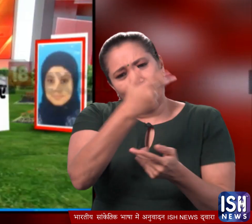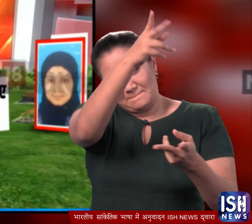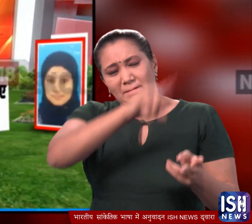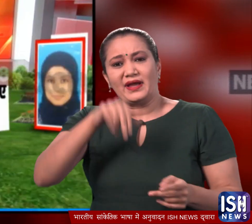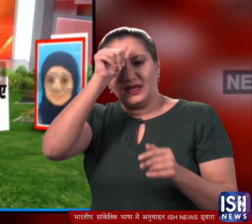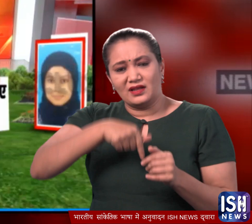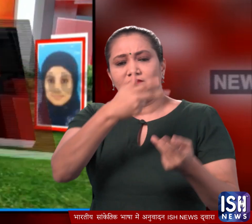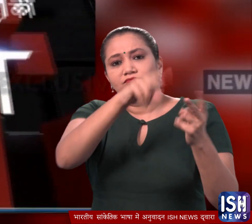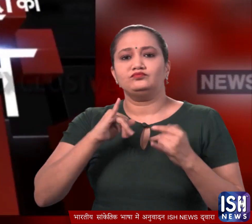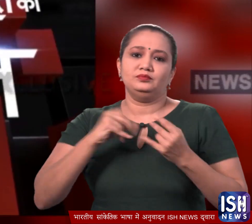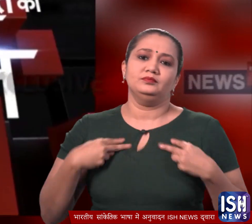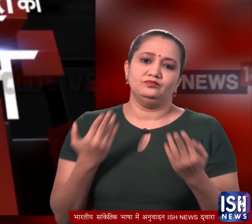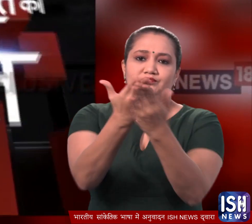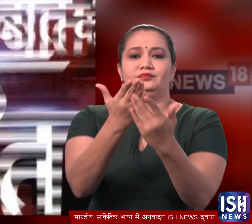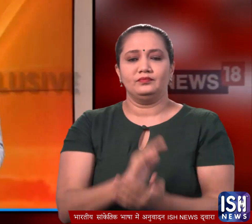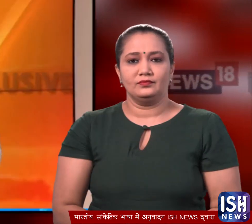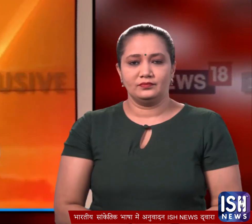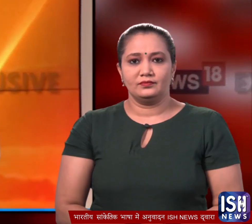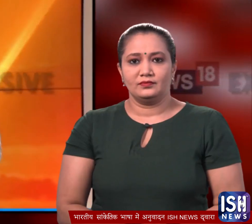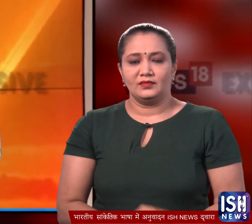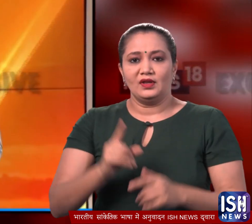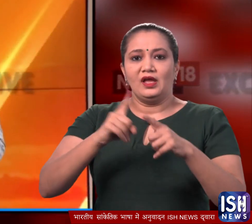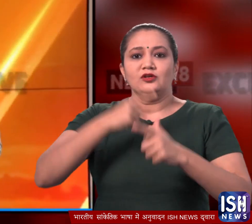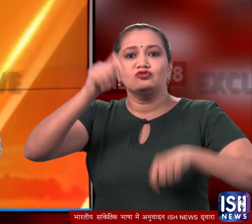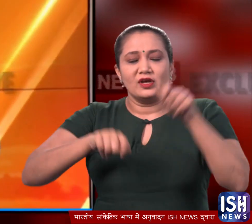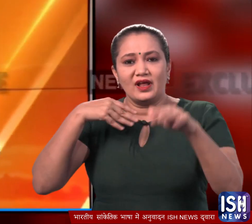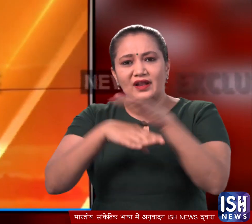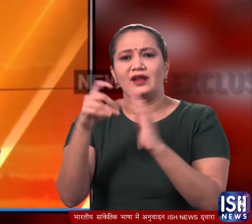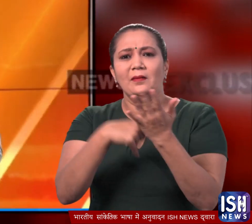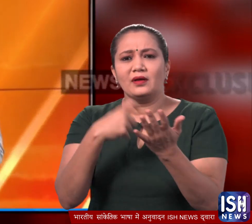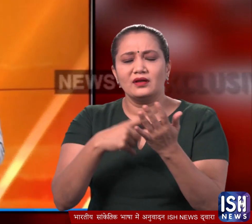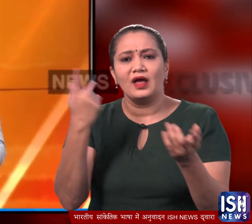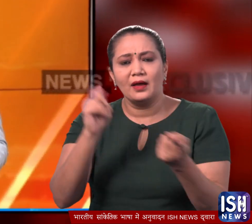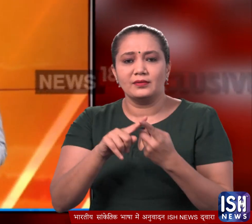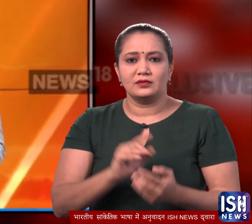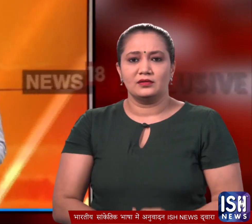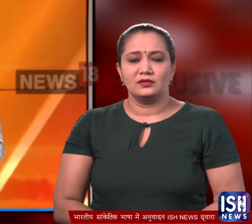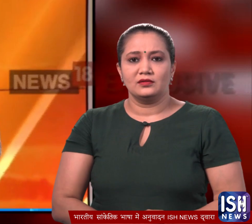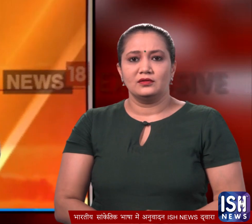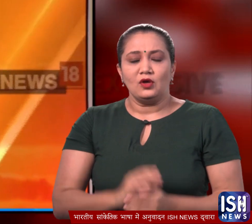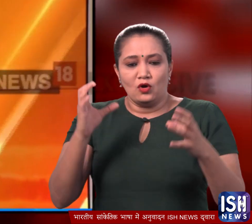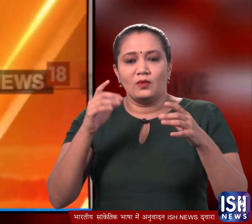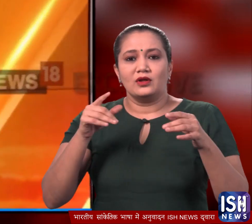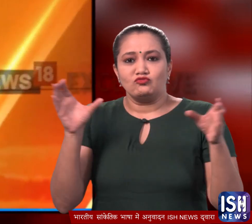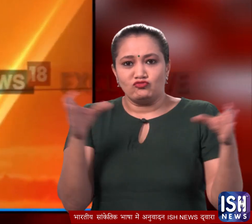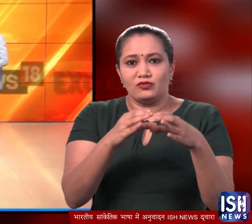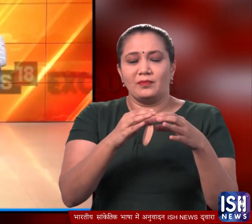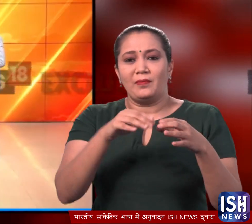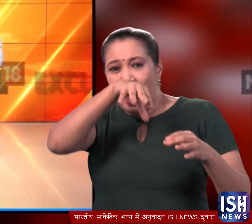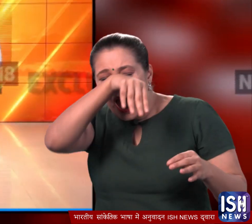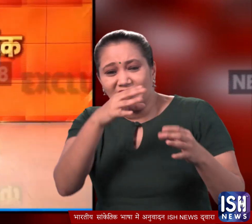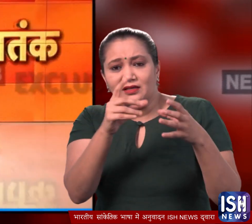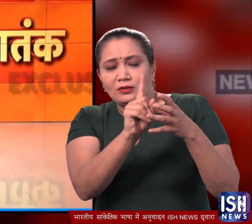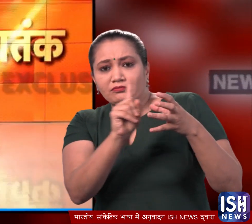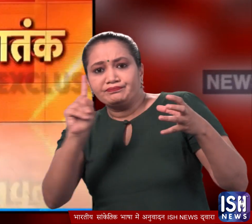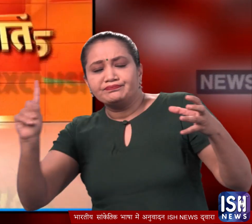लिए सुप्रीम कोर्ट में गुहार लगाई। झारखंड के रामगढ़ जिले में झुंड से बिछड़ी एक हथनी ने कई गांवों में जमकर